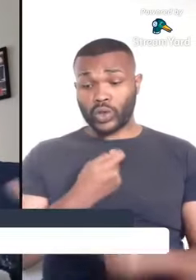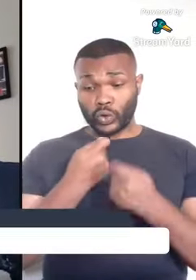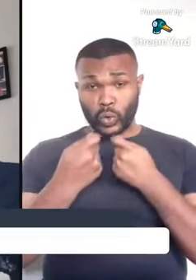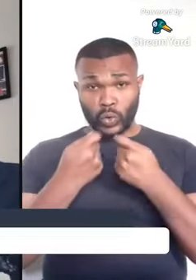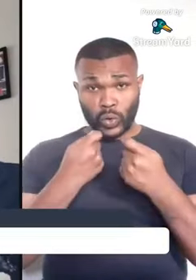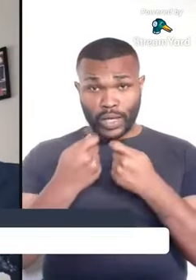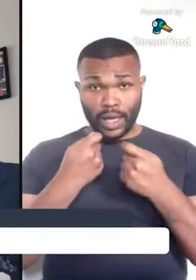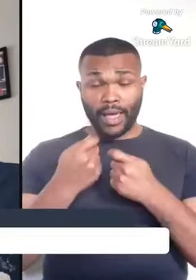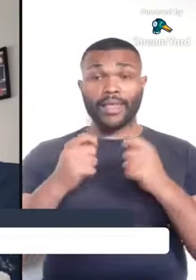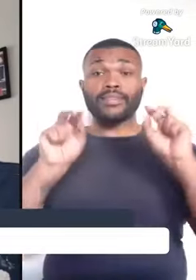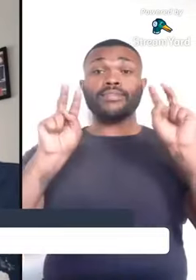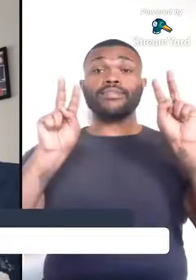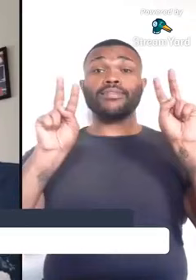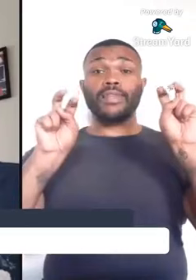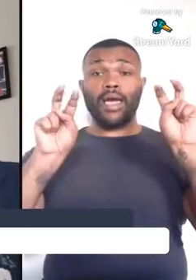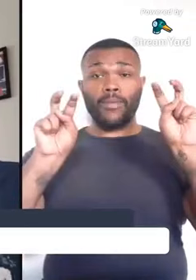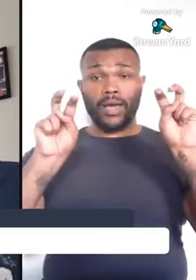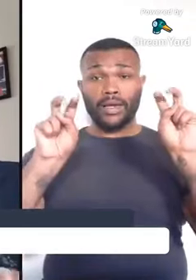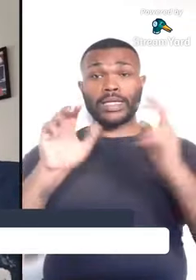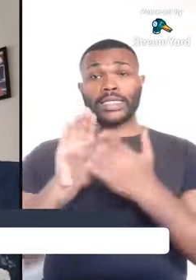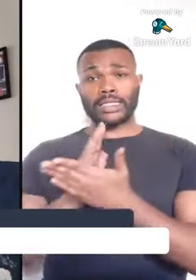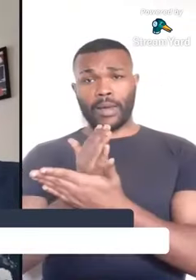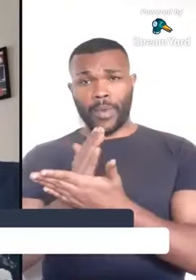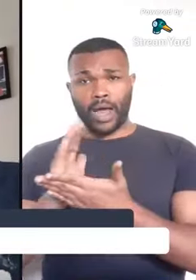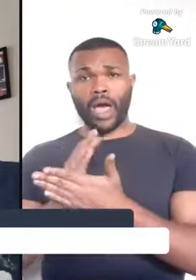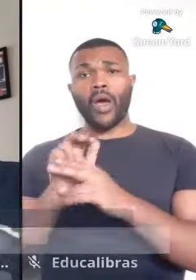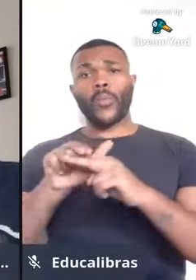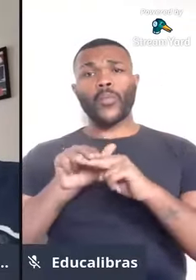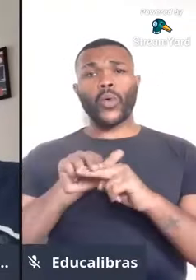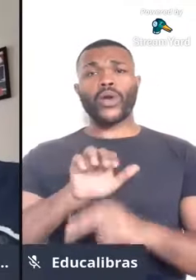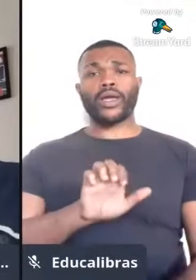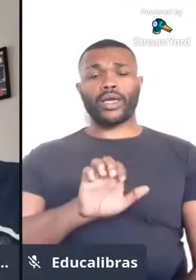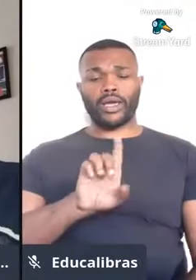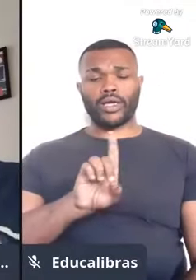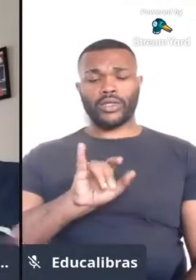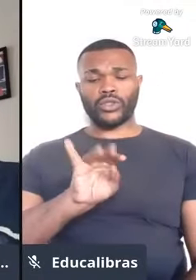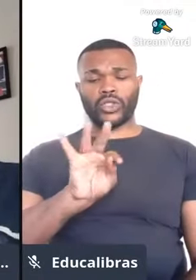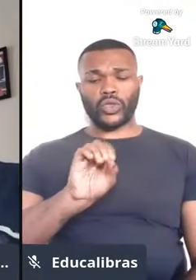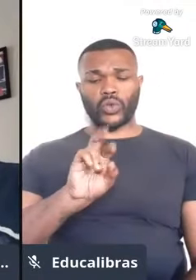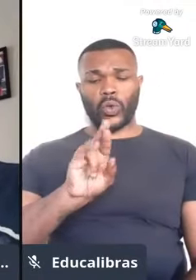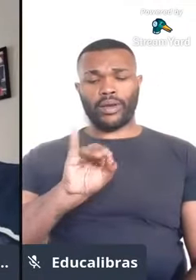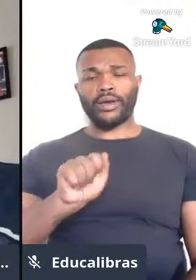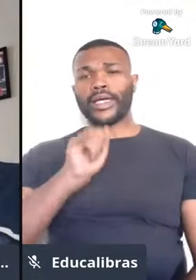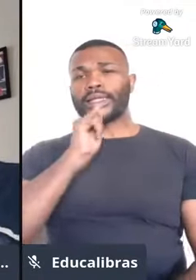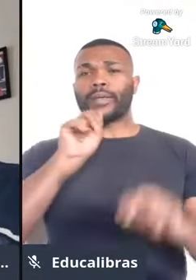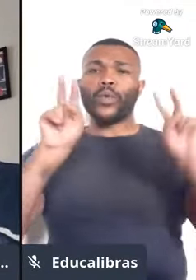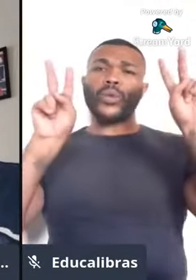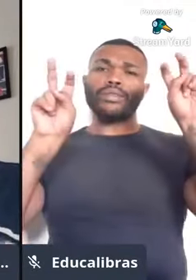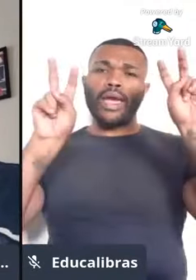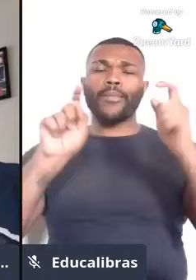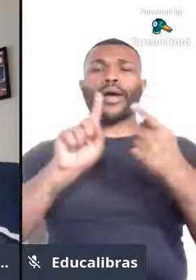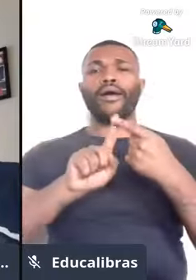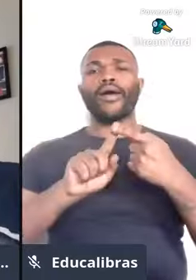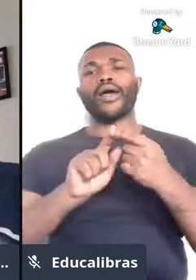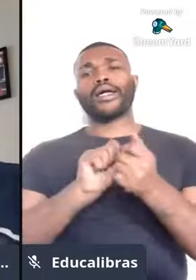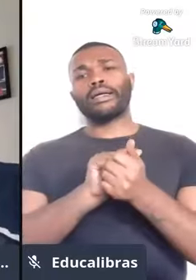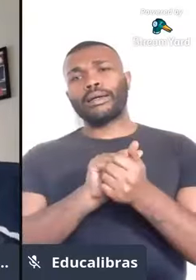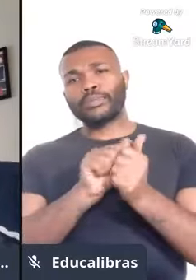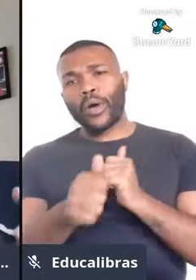coisa comum. Então, se tem política, economia, saúde, lazer, esporte, educação, cultura,